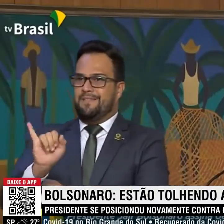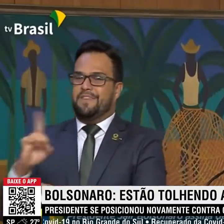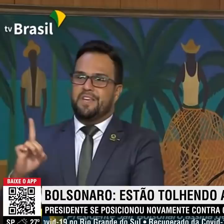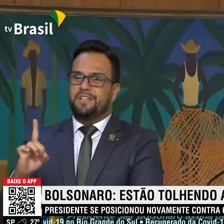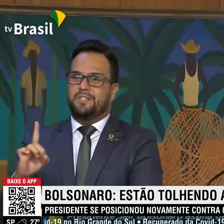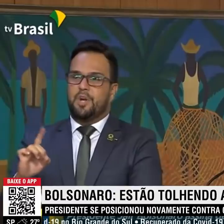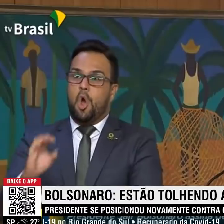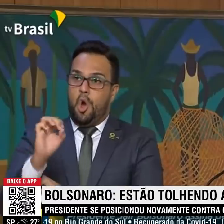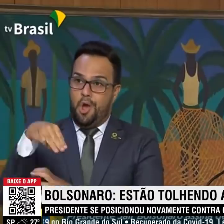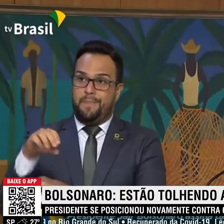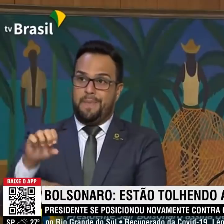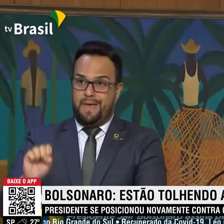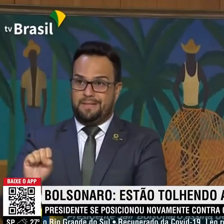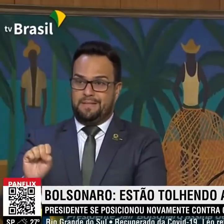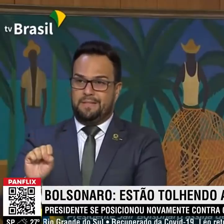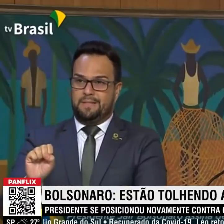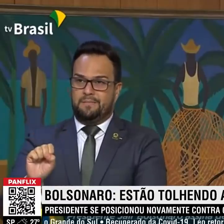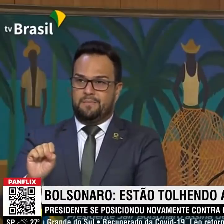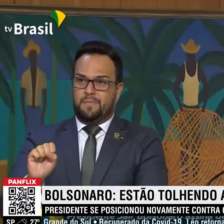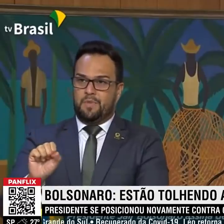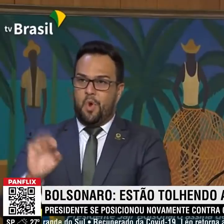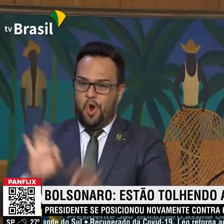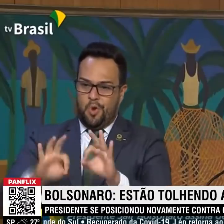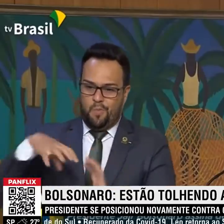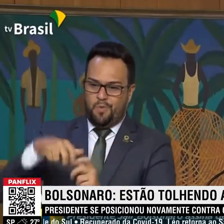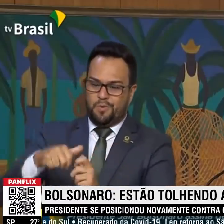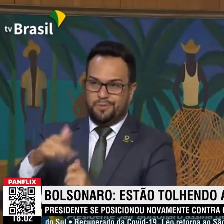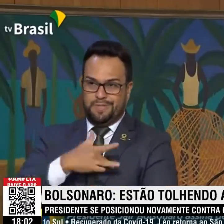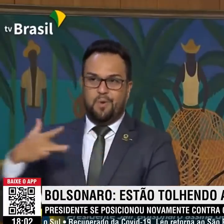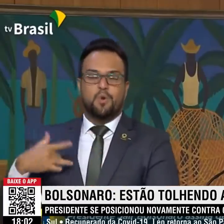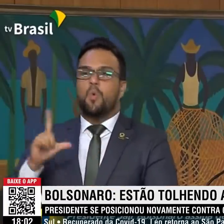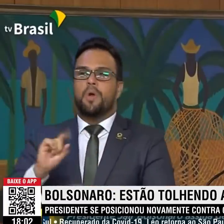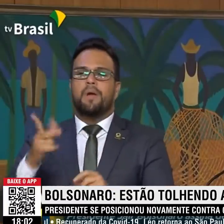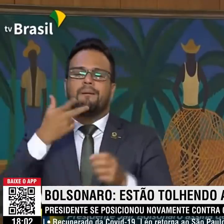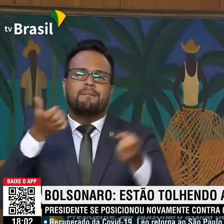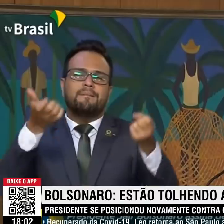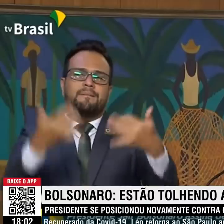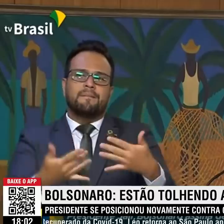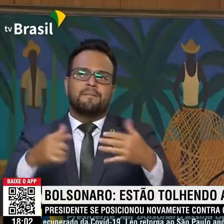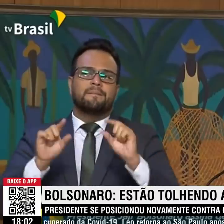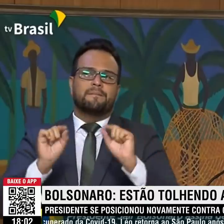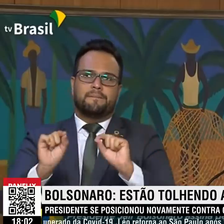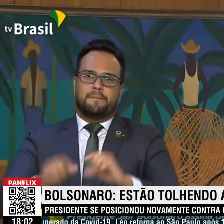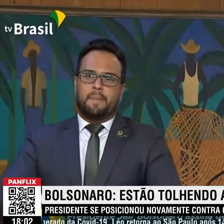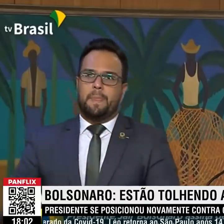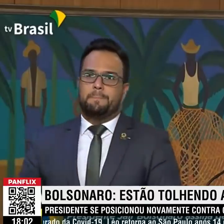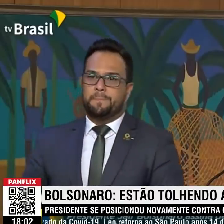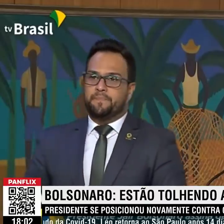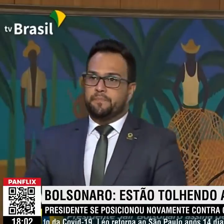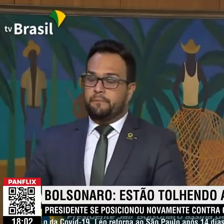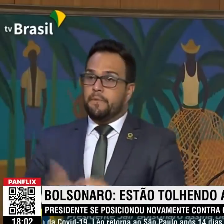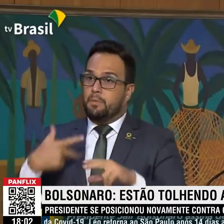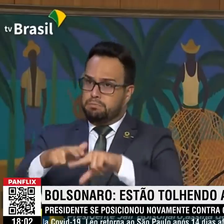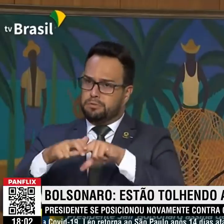emissário da OMS Organização Mundial da Saúde abraçadas o e portanto